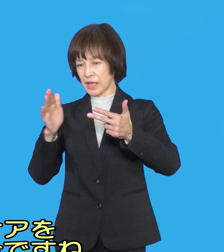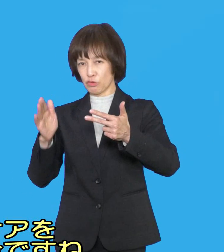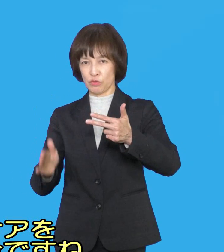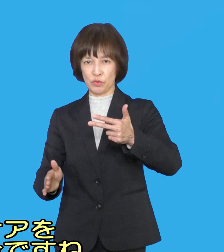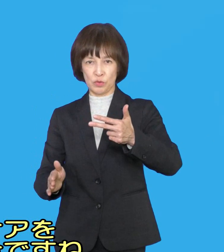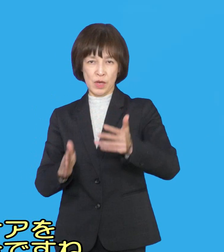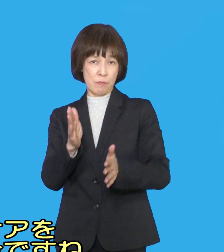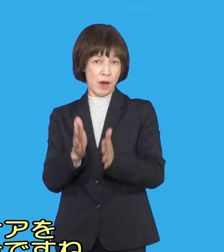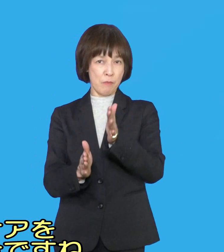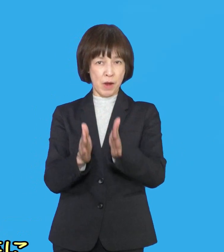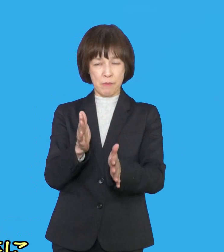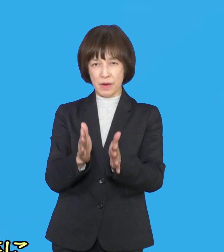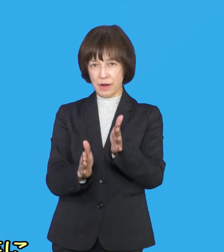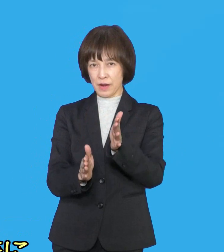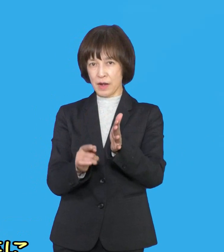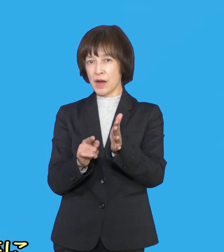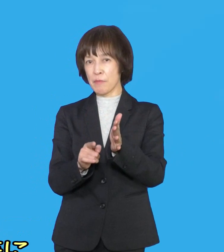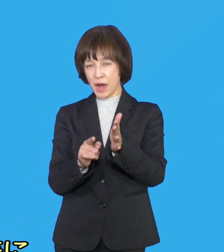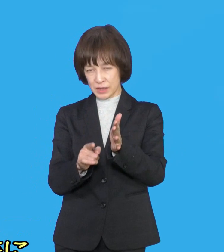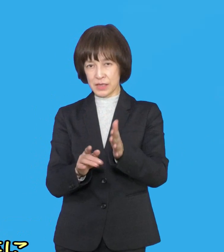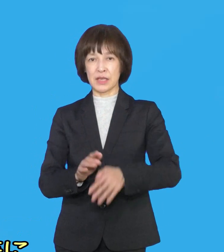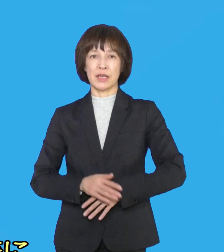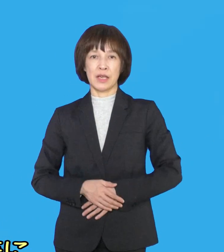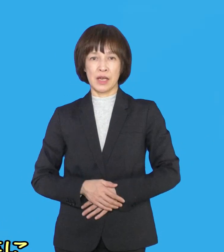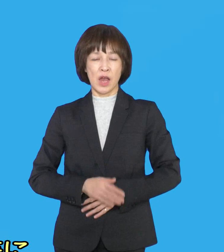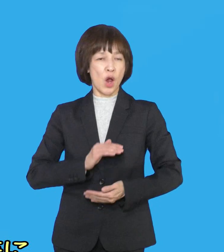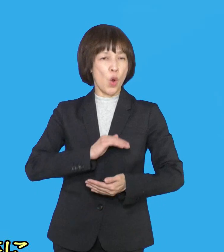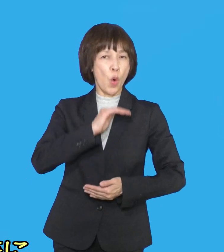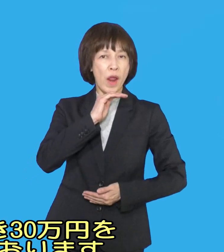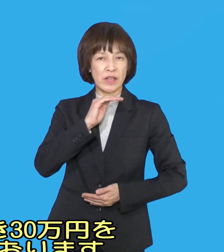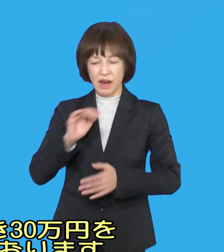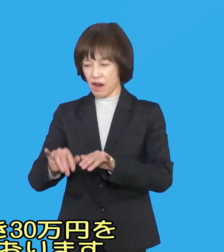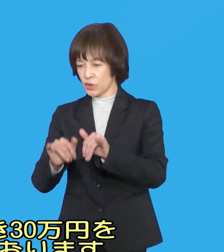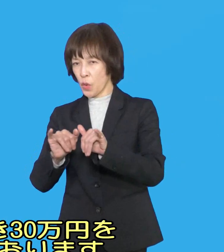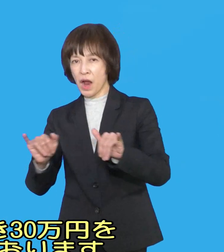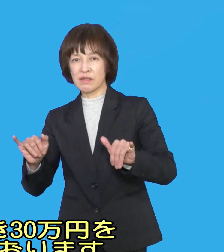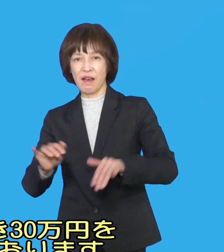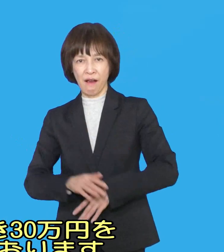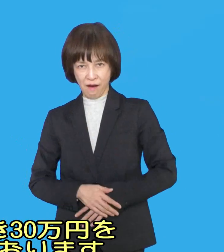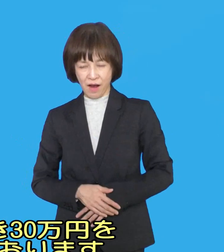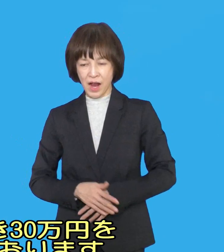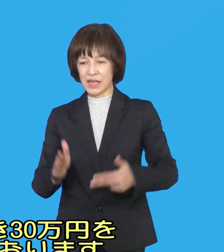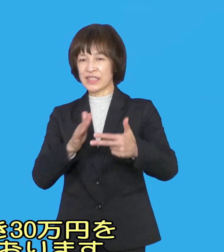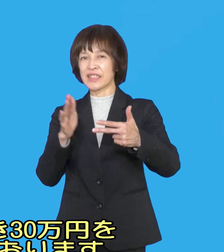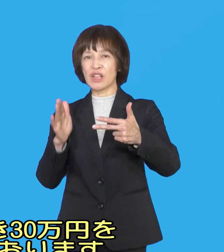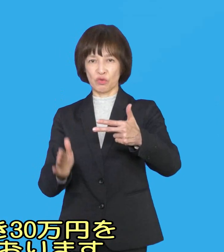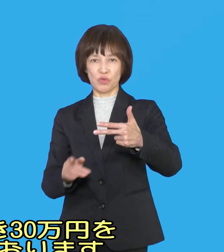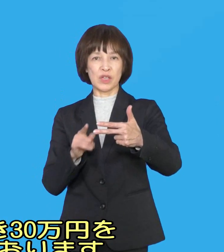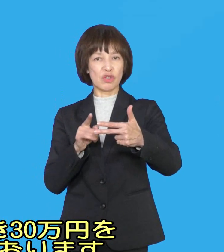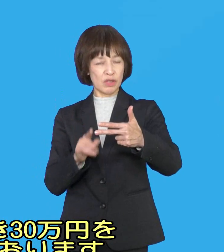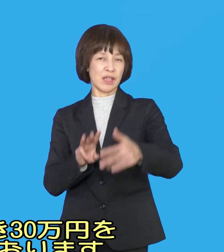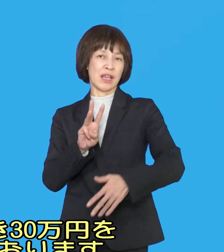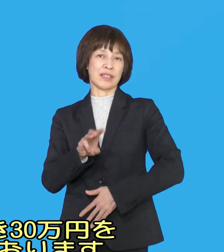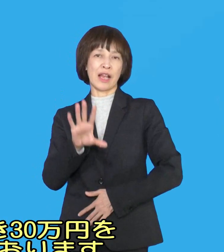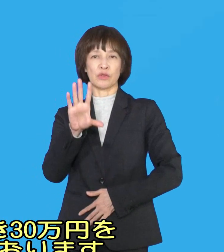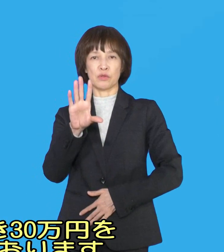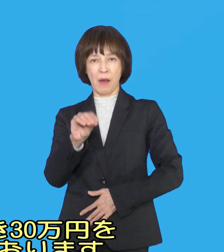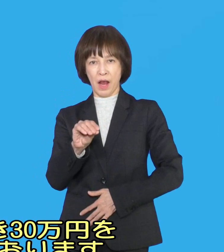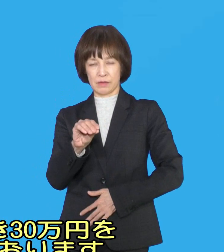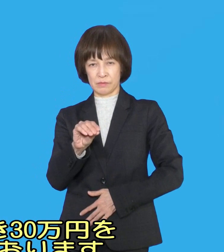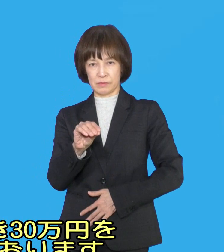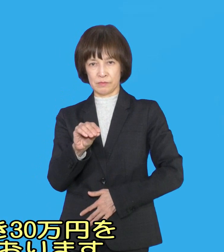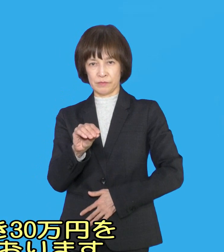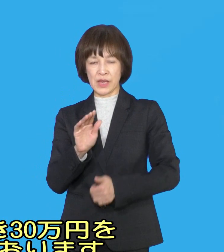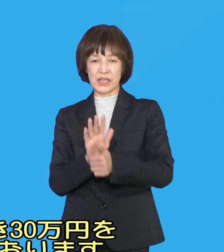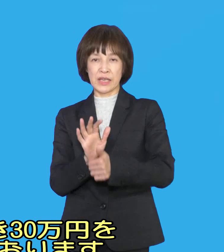をしていただく場合ですね、高齢者施設、障害者施設等に支援金、施設につき30万円を支給をしたい